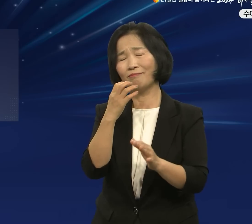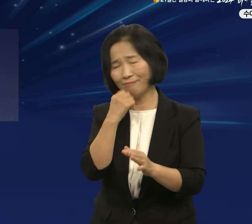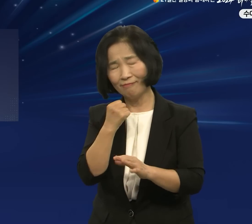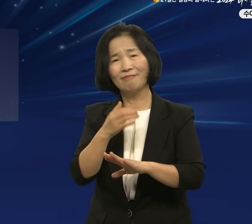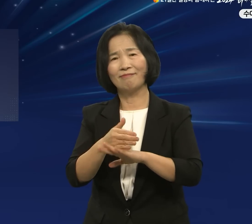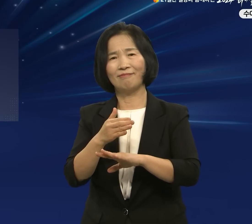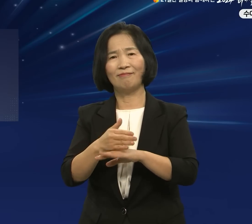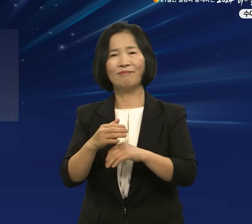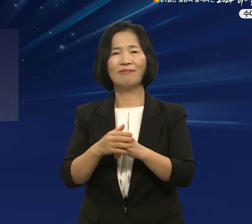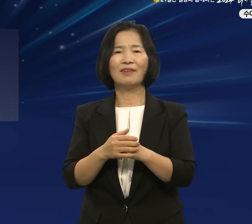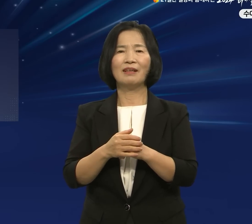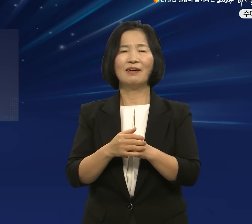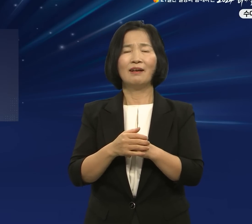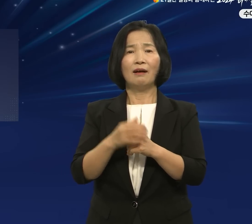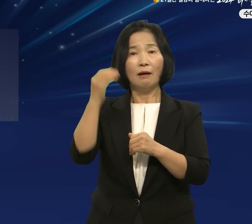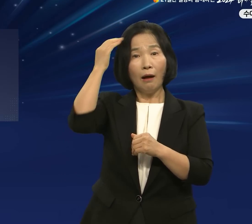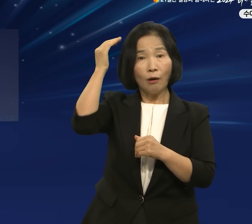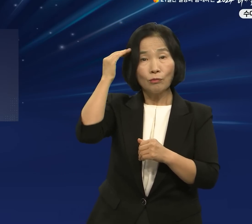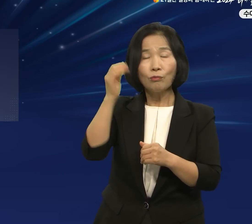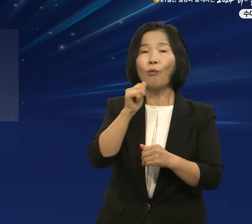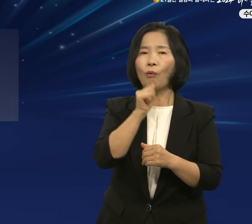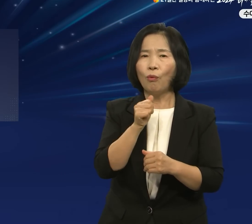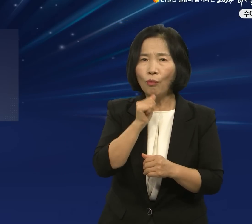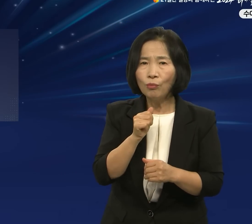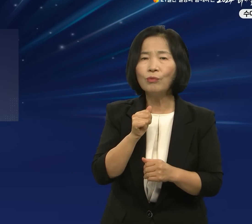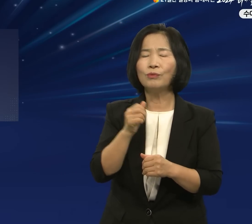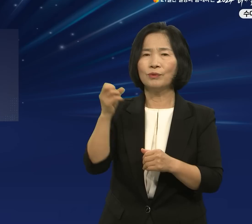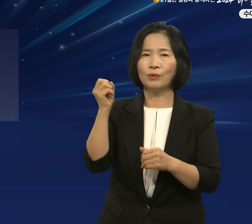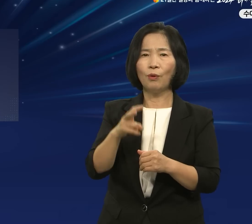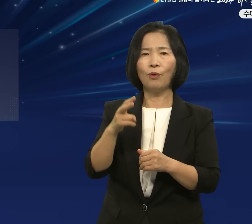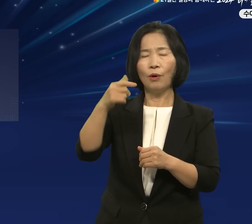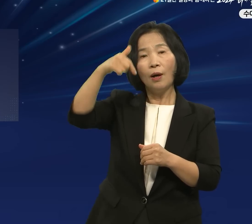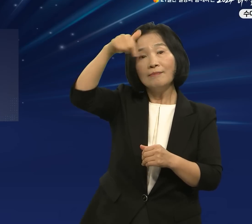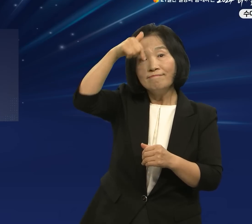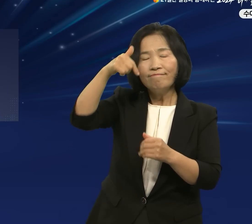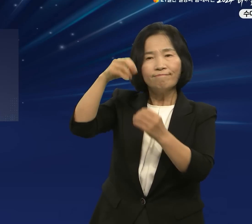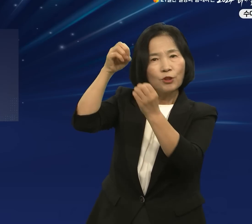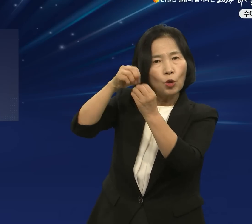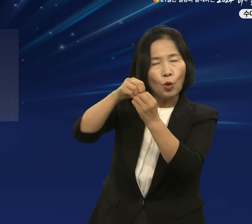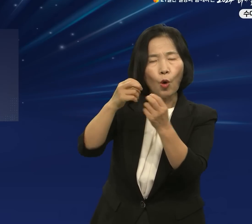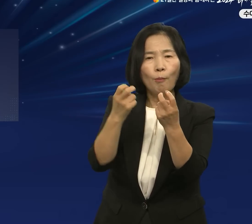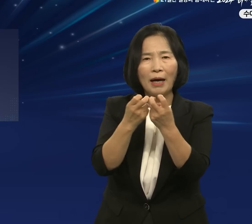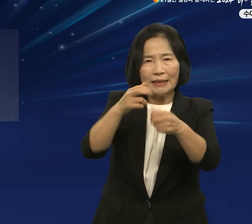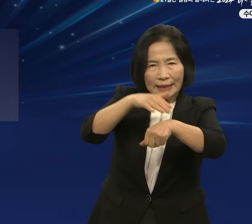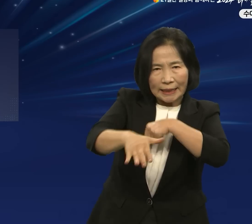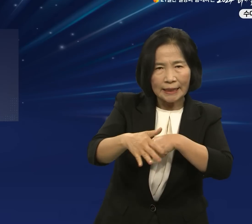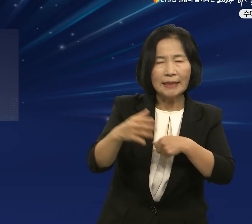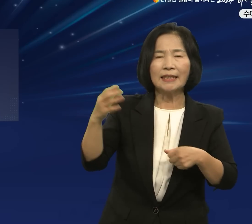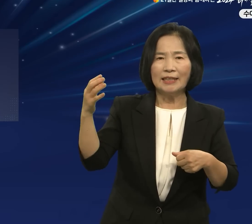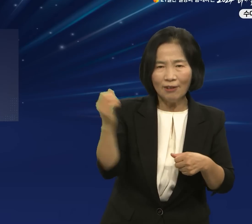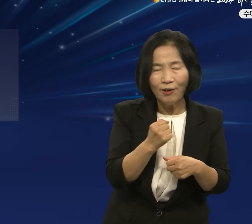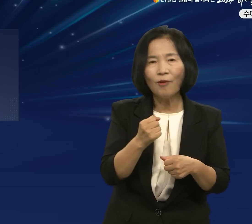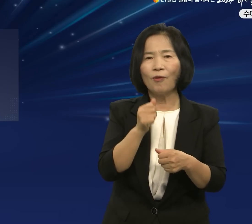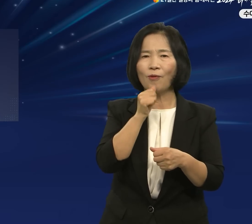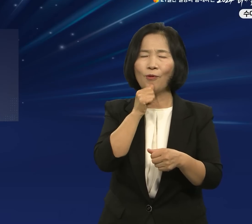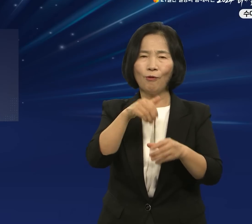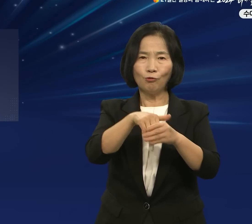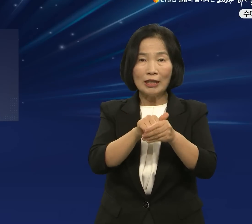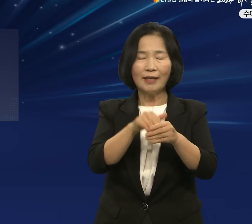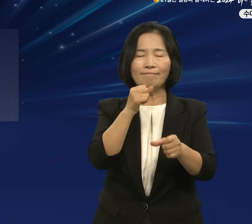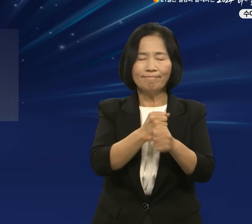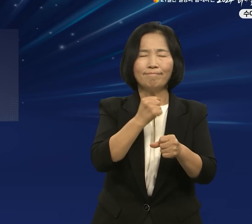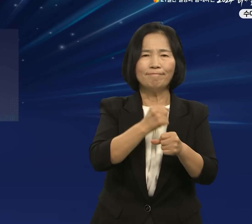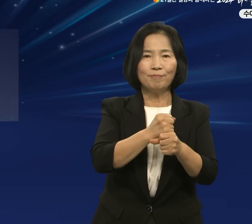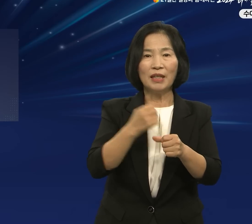100% 국산 콩으로 전통 재래식 방식으로 1년에 한 번은 그런 빽빽한 수증기 속에서,